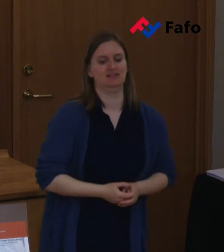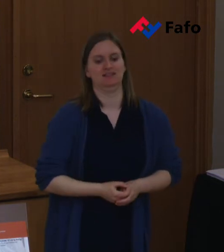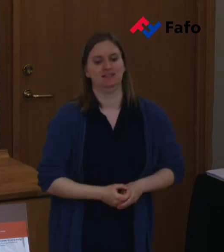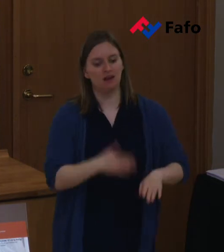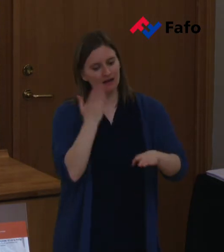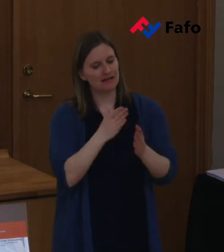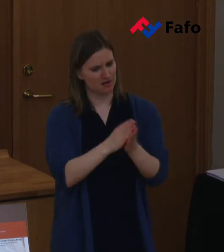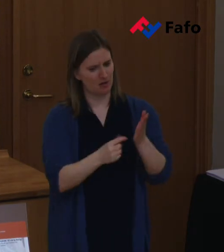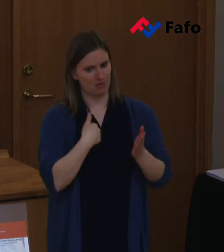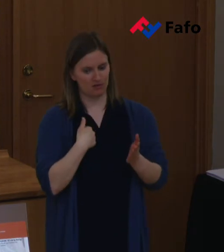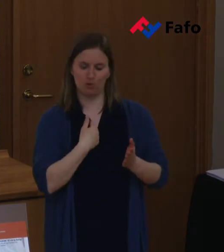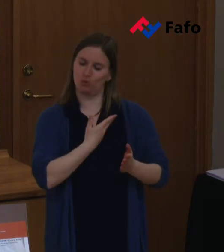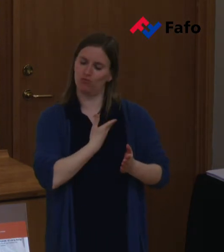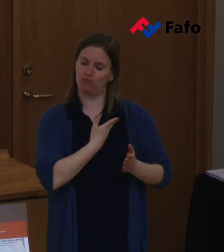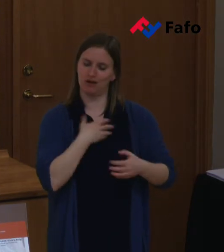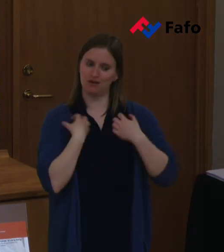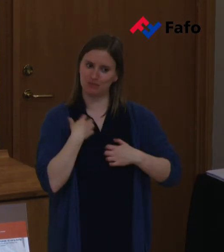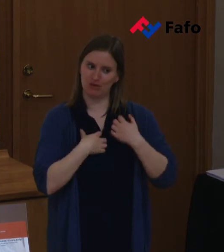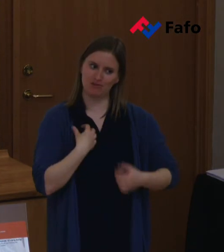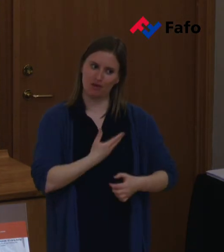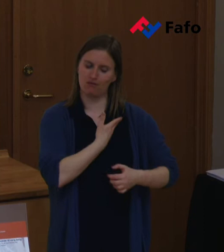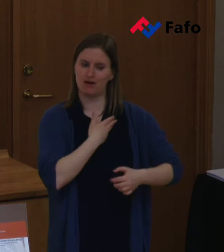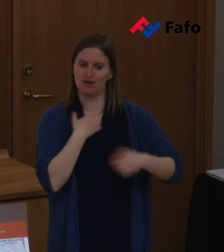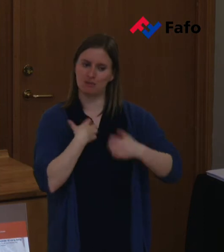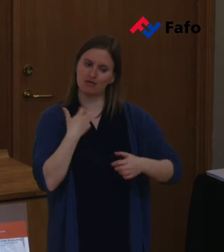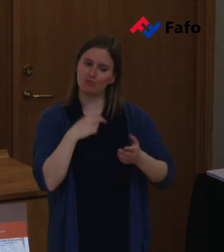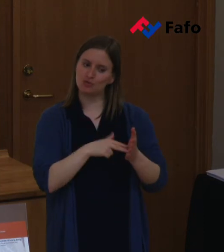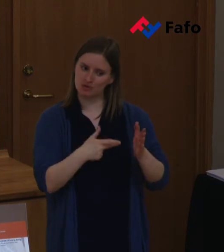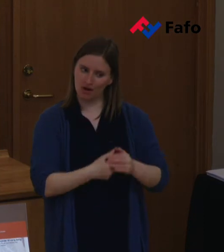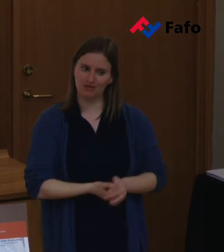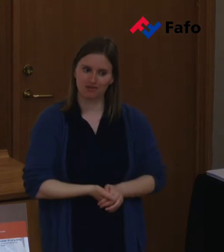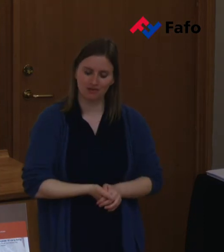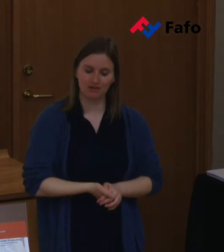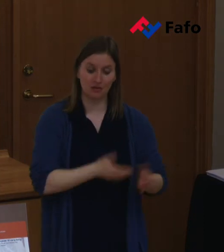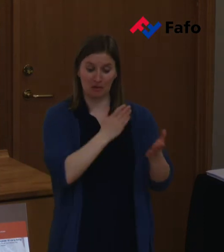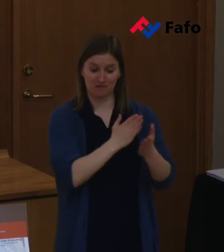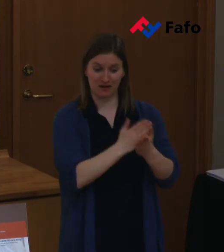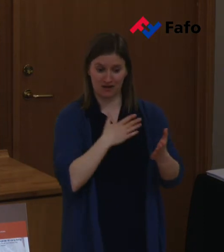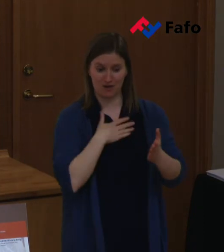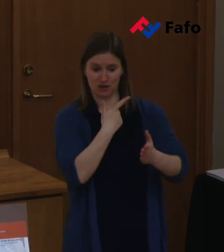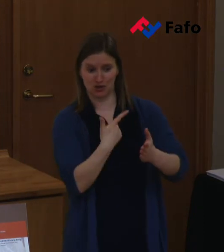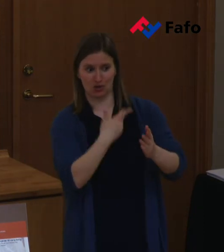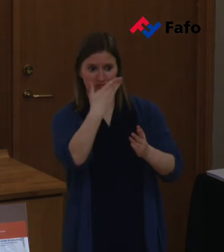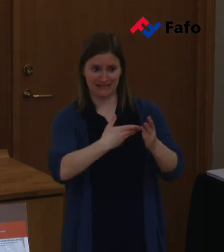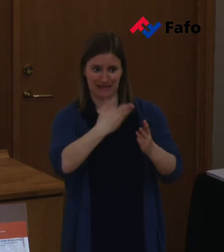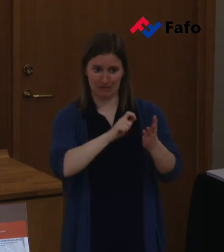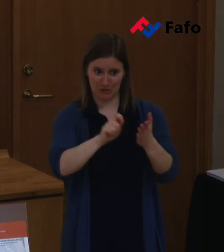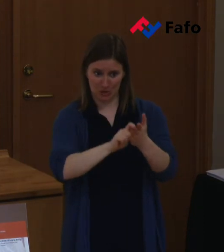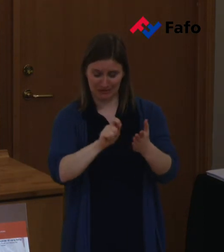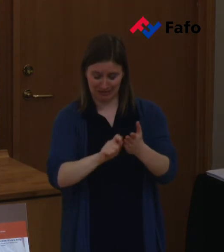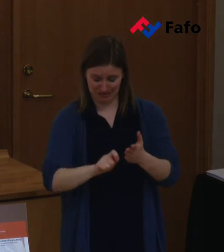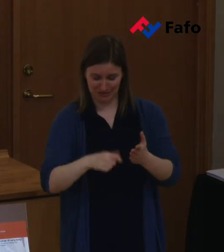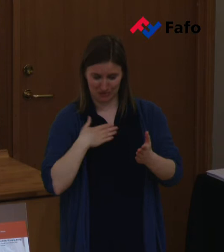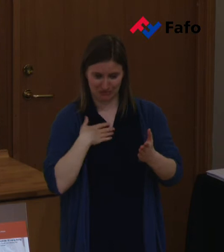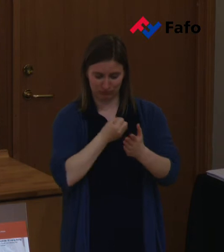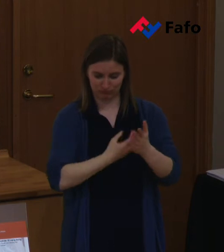rapporten, kjempespennende rapport, kjempespennende prosjekter, og så når jeg var ferdig med den så hadde jeg 7 sider med notater, som jeg tenkte jeg skulle si noe om